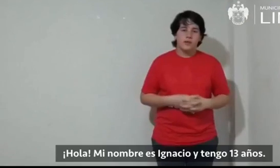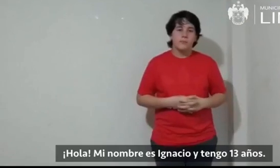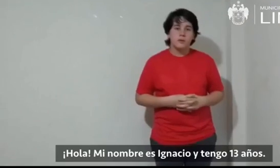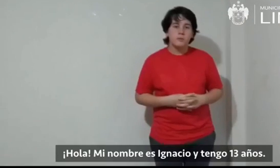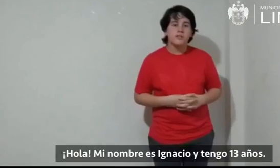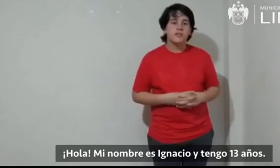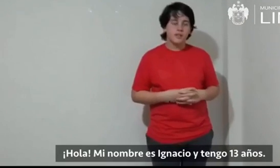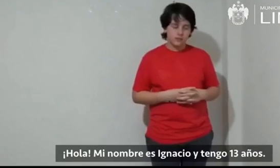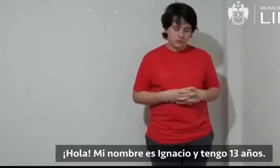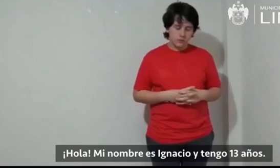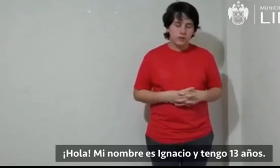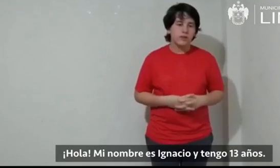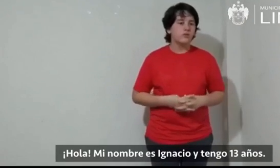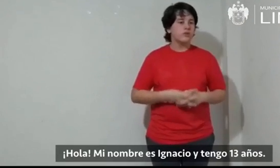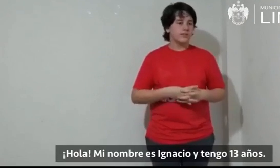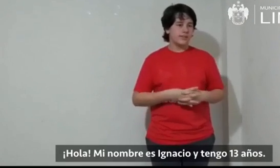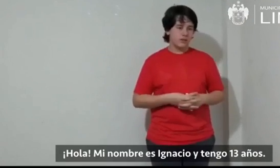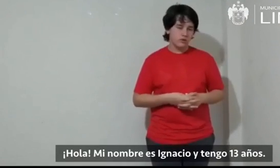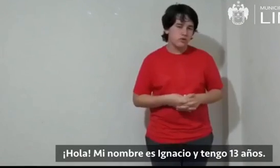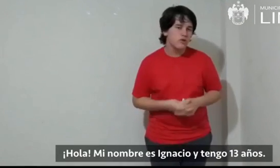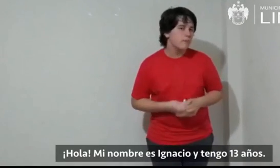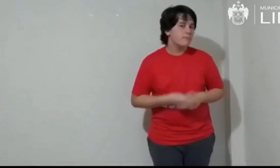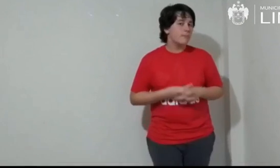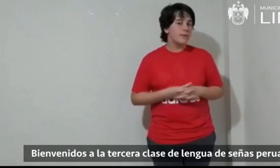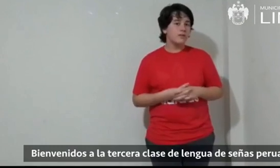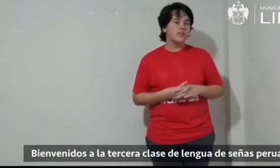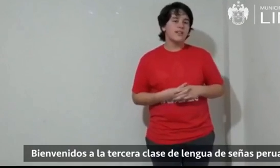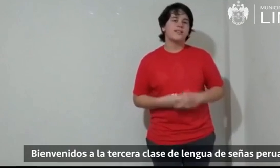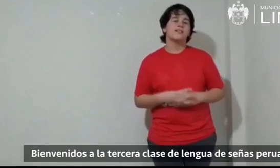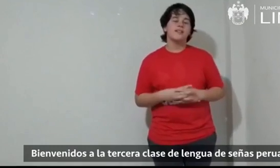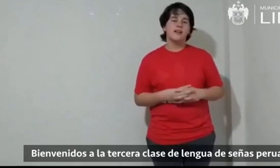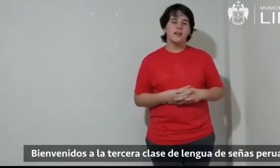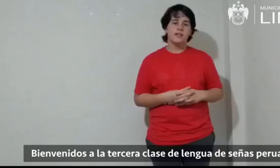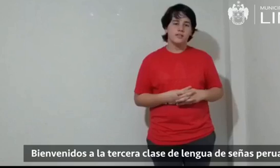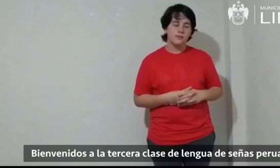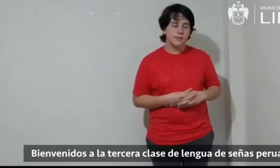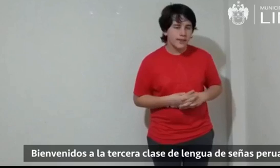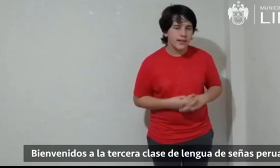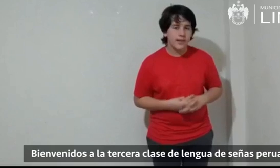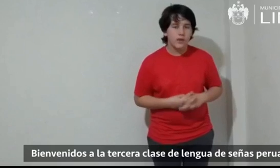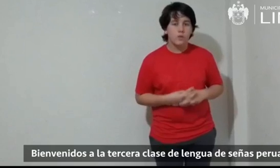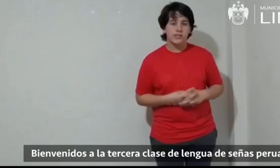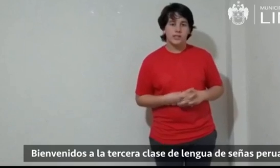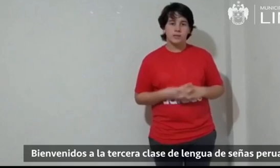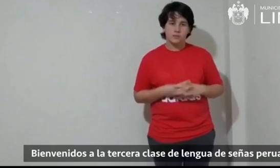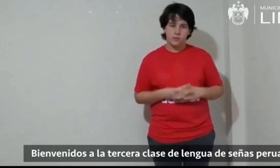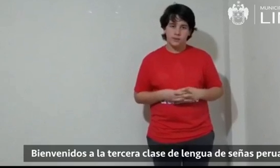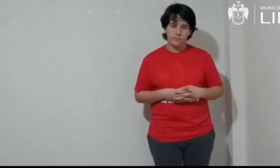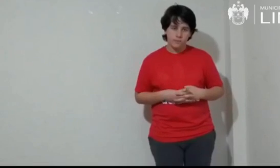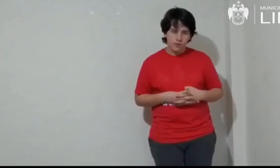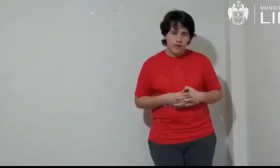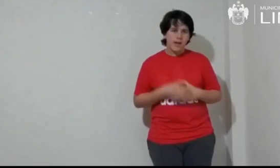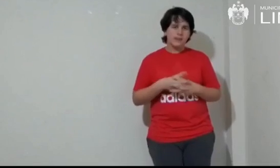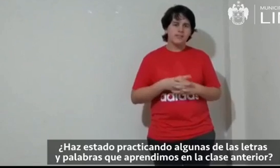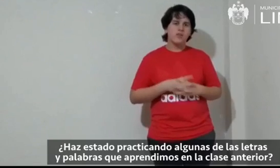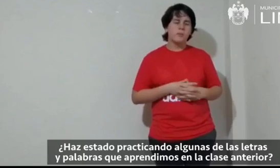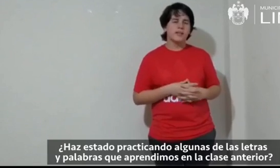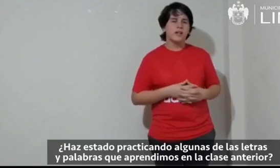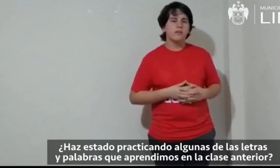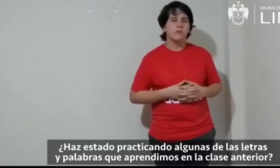Hola, mi nombre es Ignacio y tengo 13 años. Bienvenidos a la tercera clase de lengua de señas peruana. ¿Has estado practicando alguna